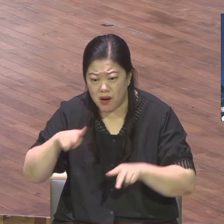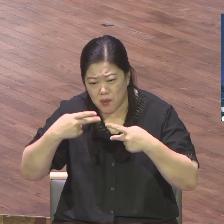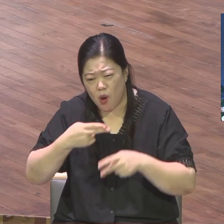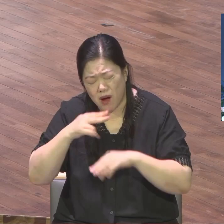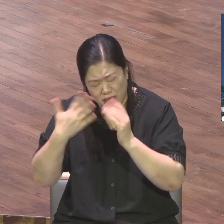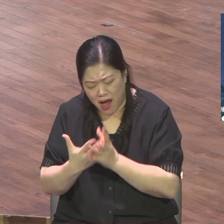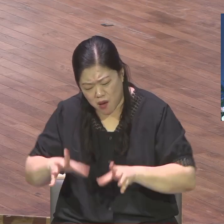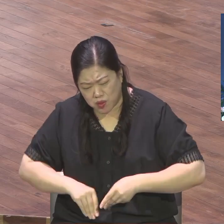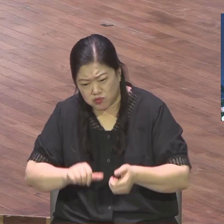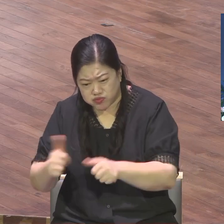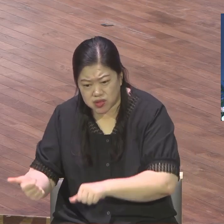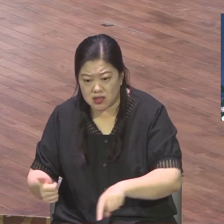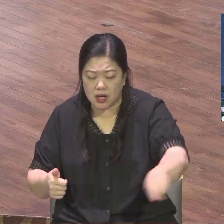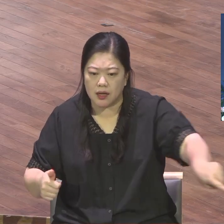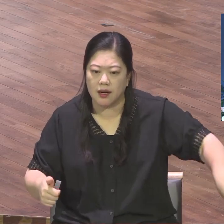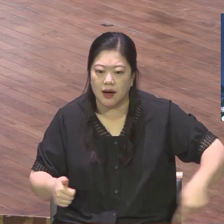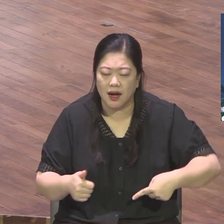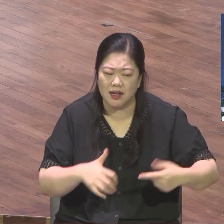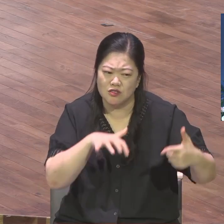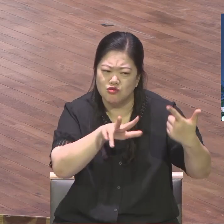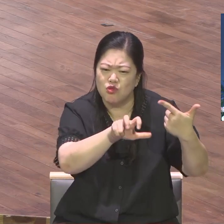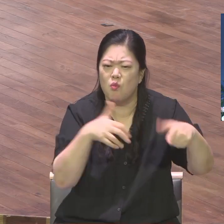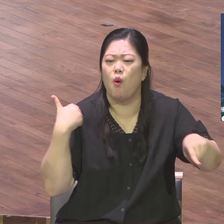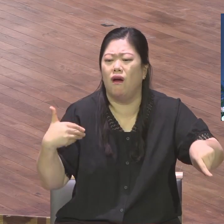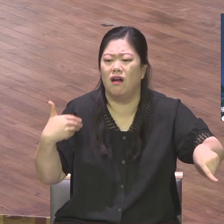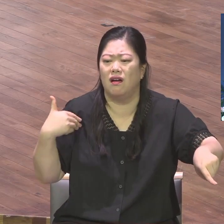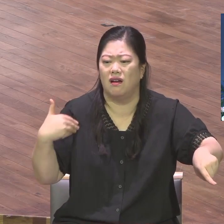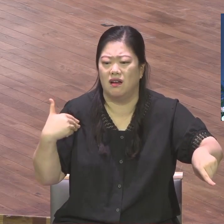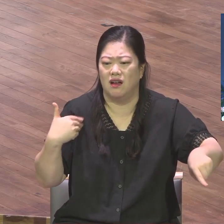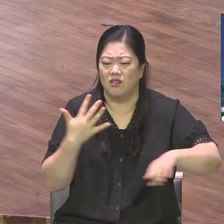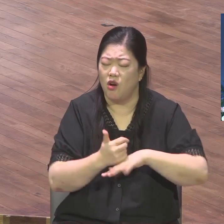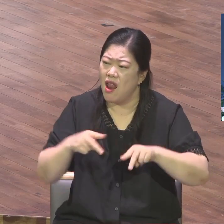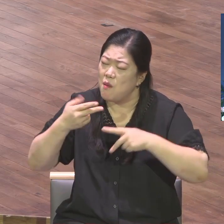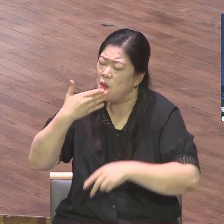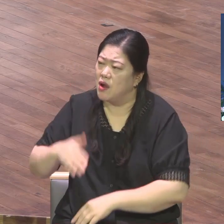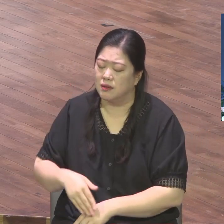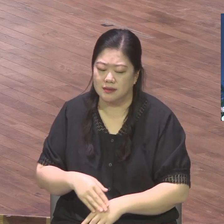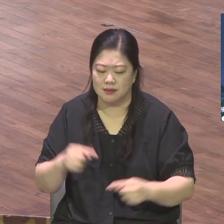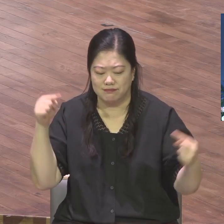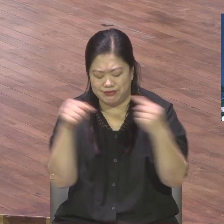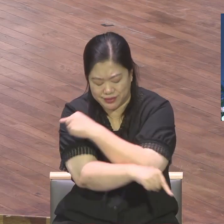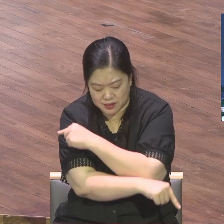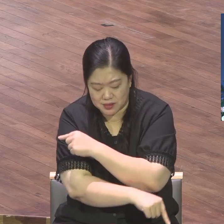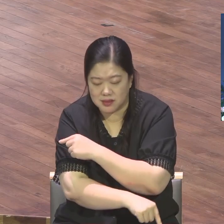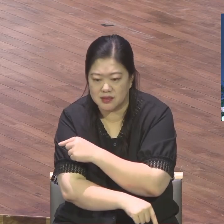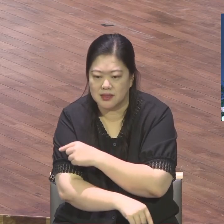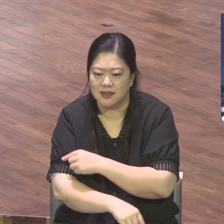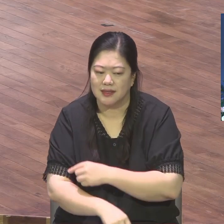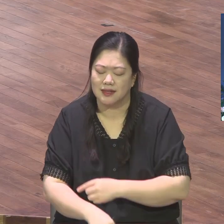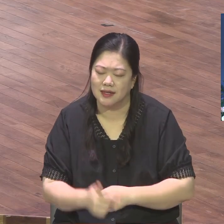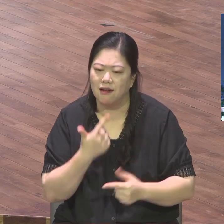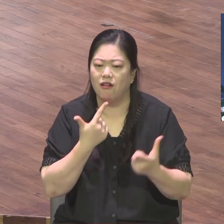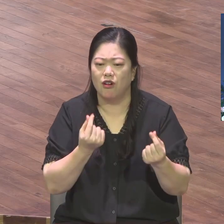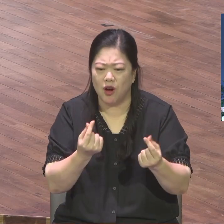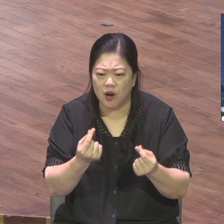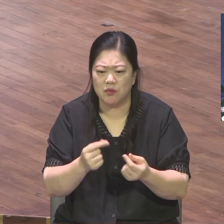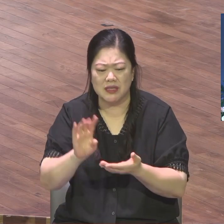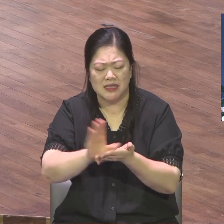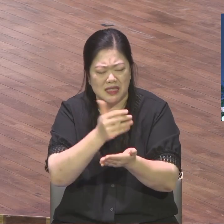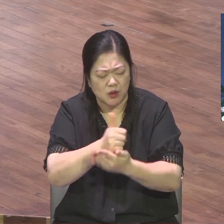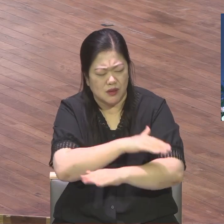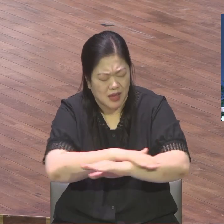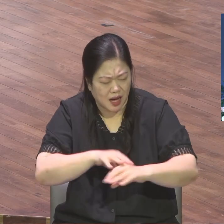부활의 능력 온전히 믿고 현장의 장막탄을 피하는 그리스도의 증인들 다 되시기를 주님으로